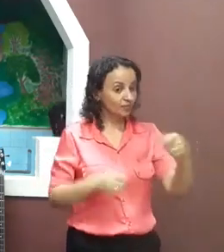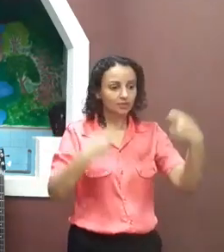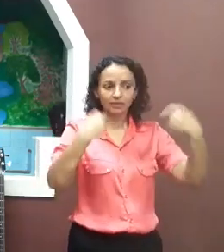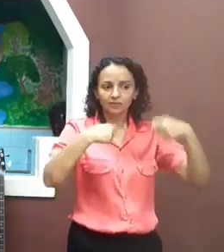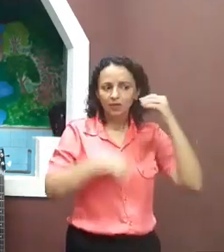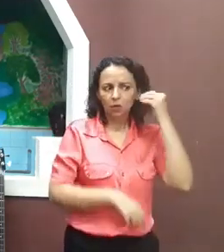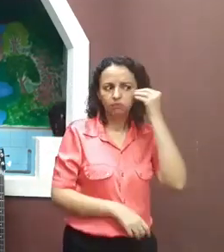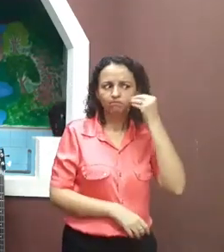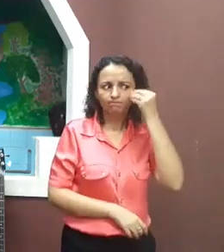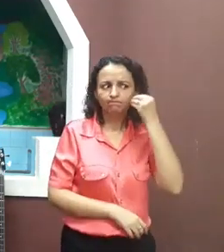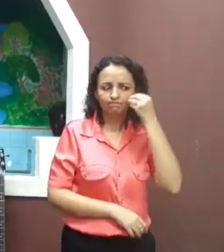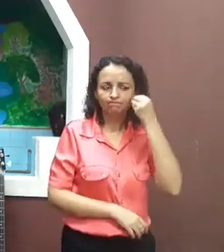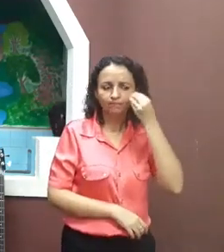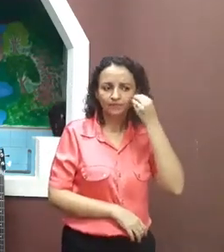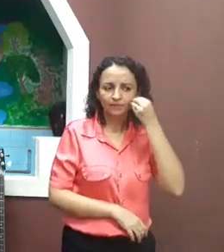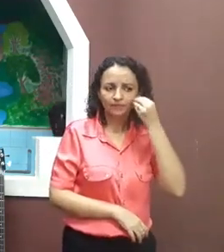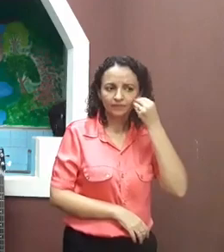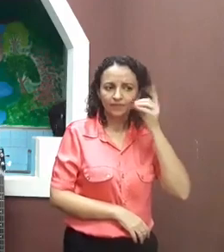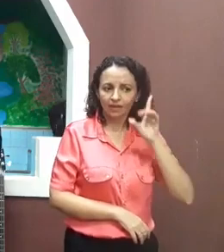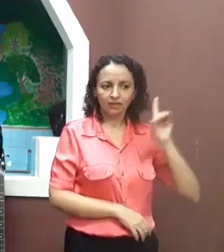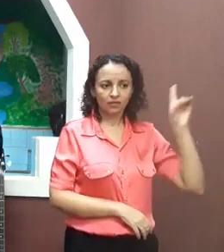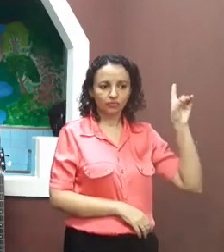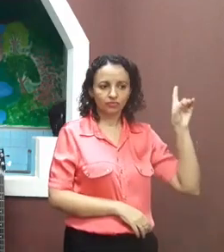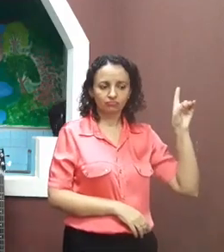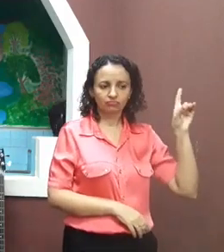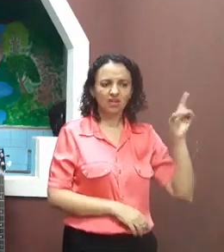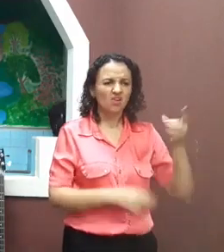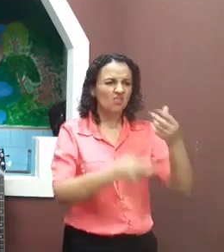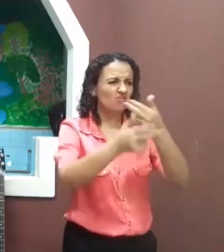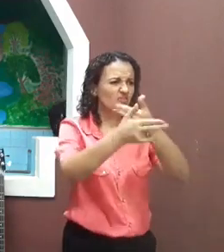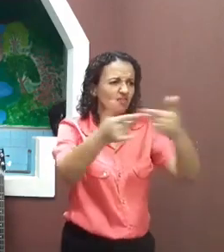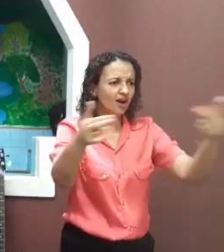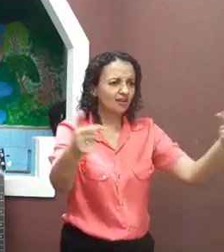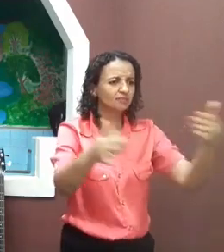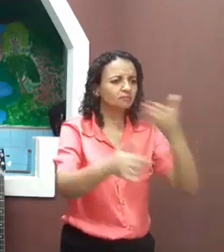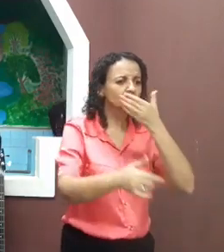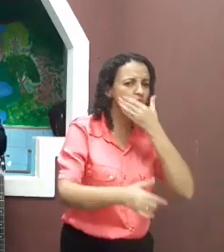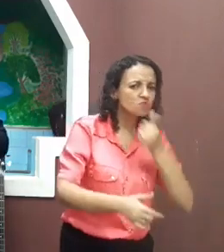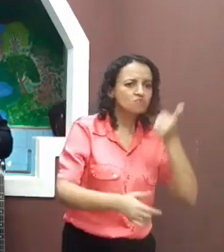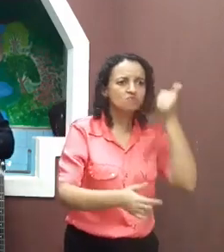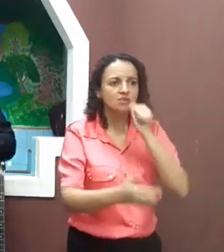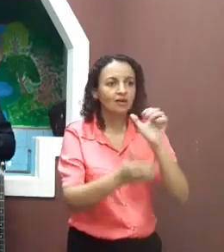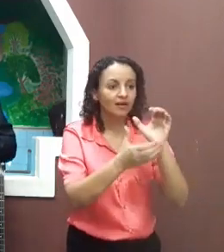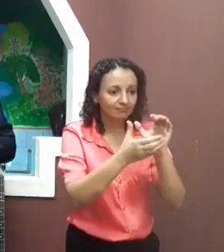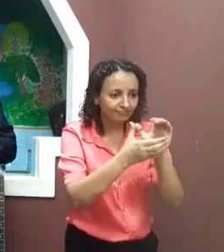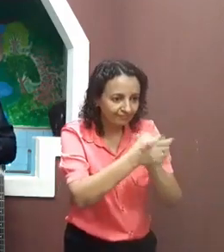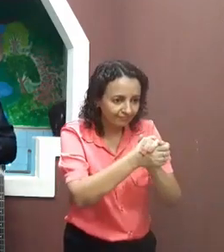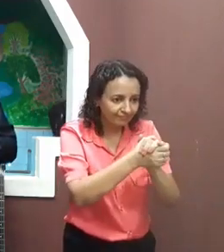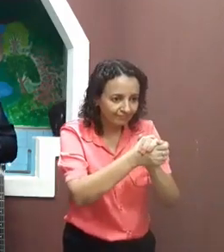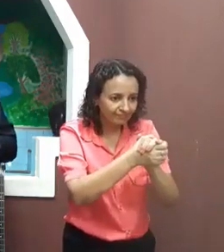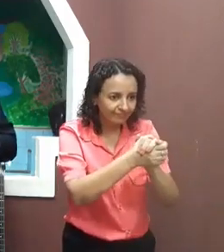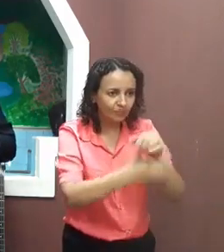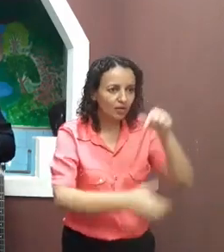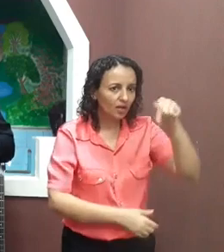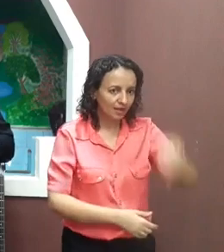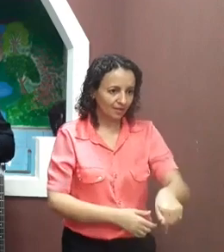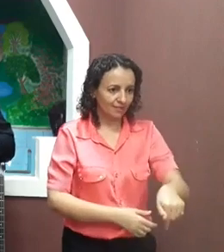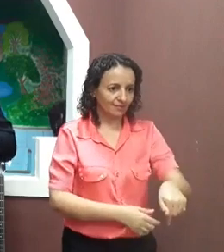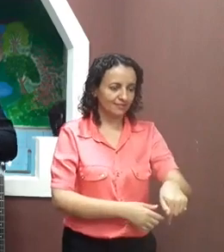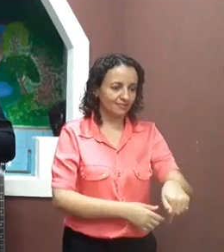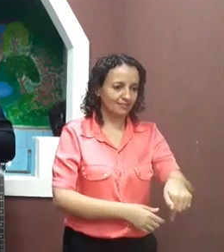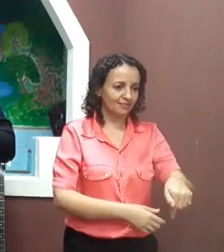com o Senhor. Muitos casais aqui, os casais não querem